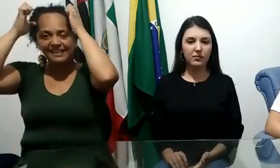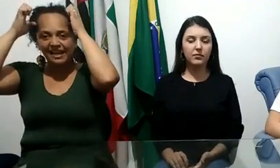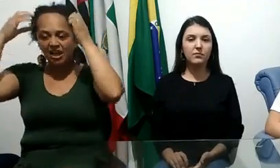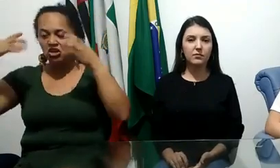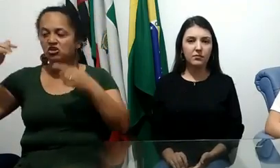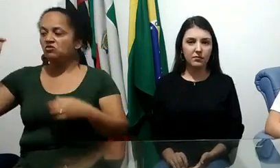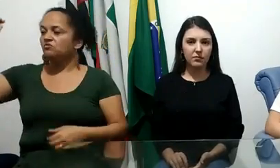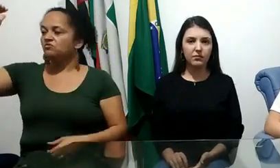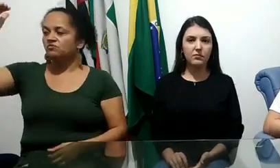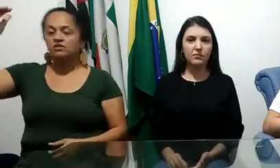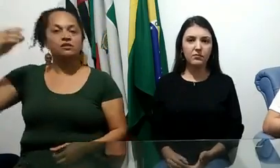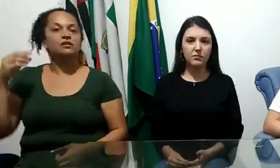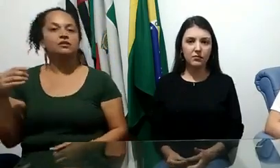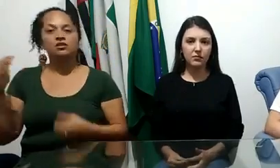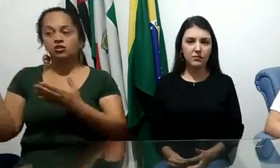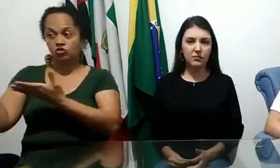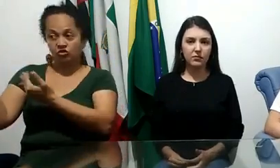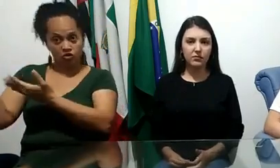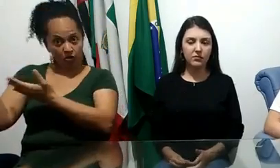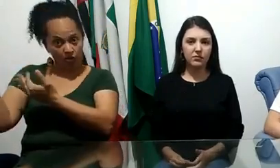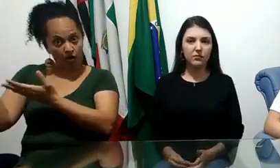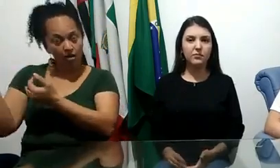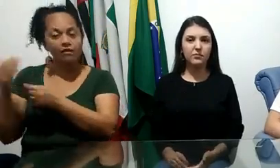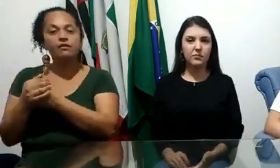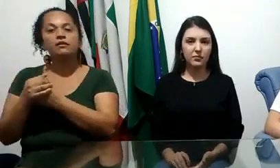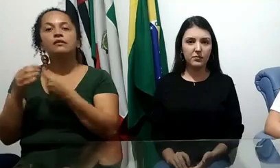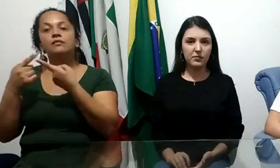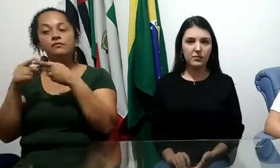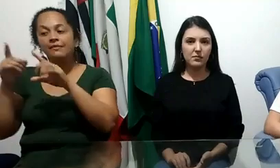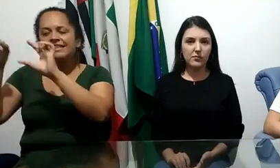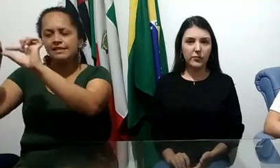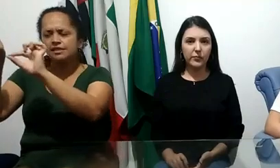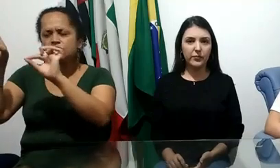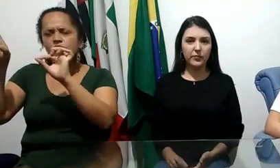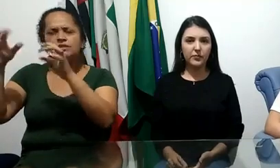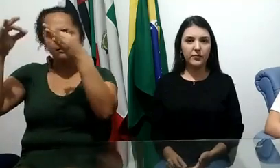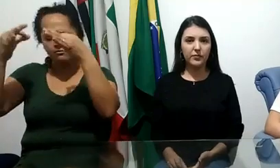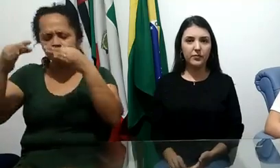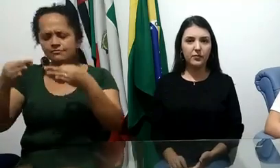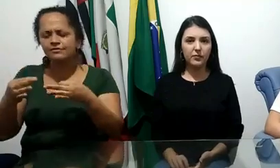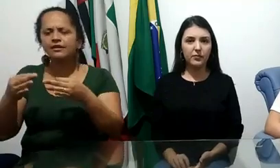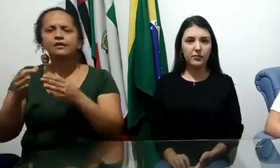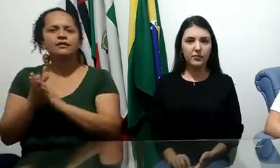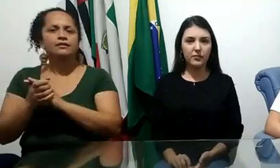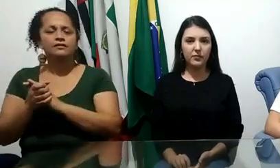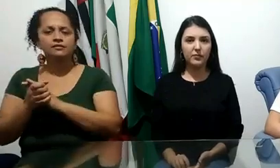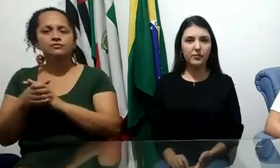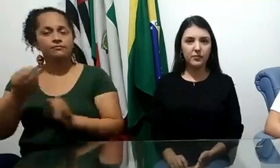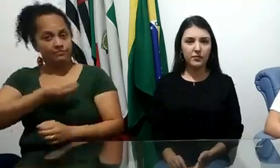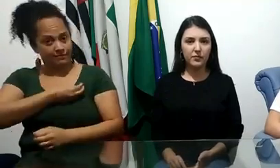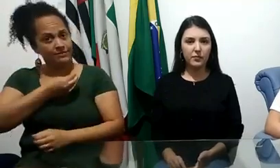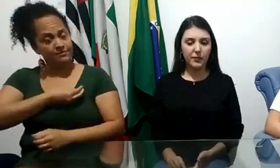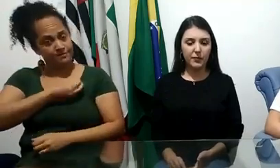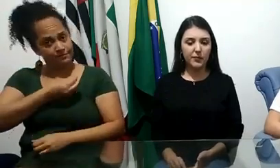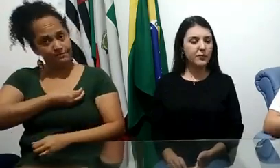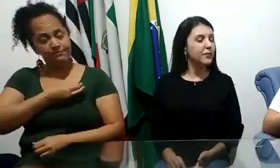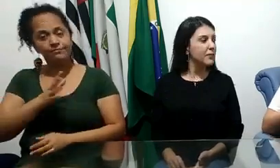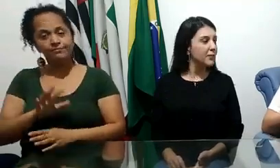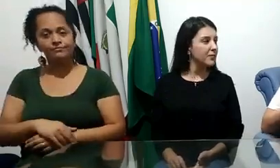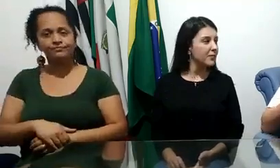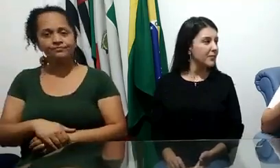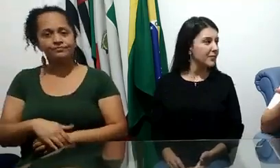na sua adolescência, tomando decisões tão importantes em relação ao propósito de Deus para a vida dela. Eu